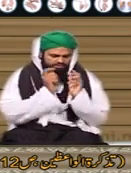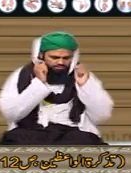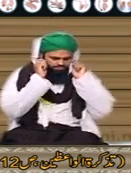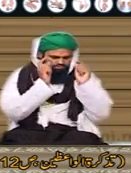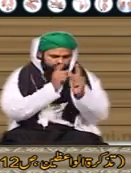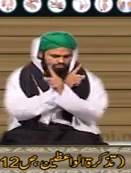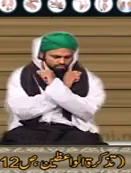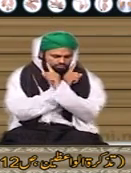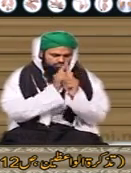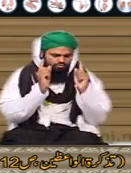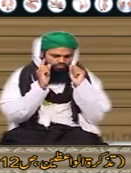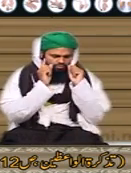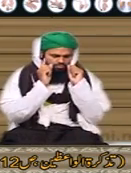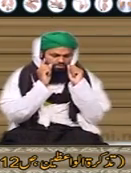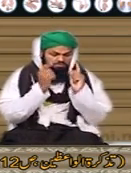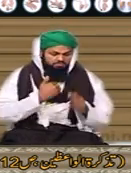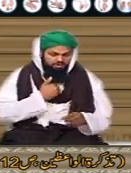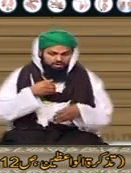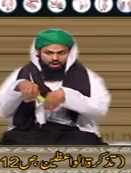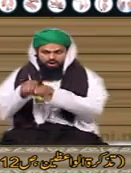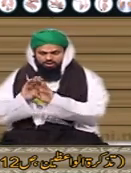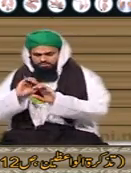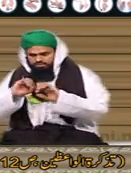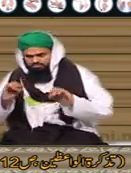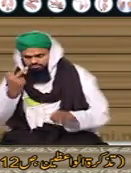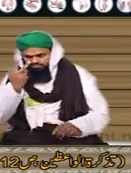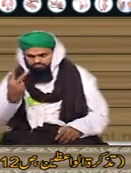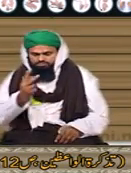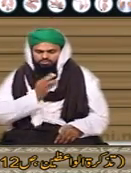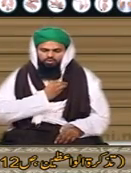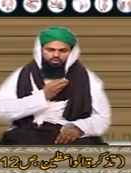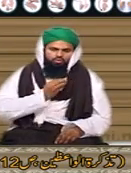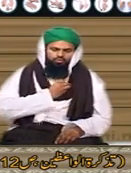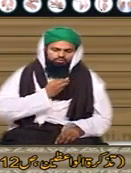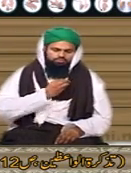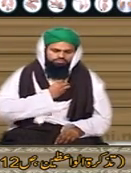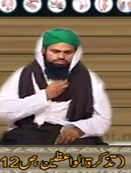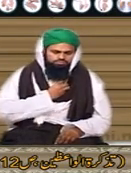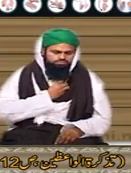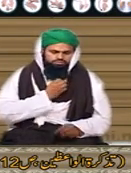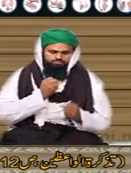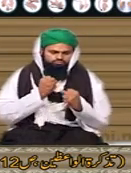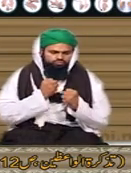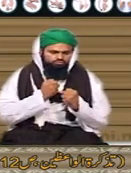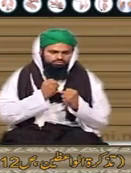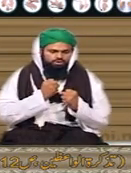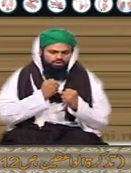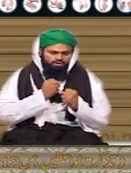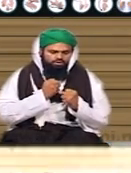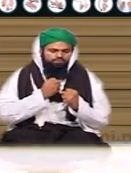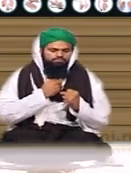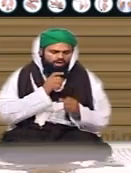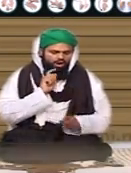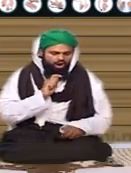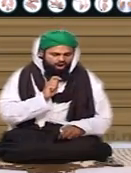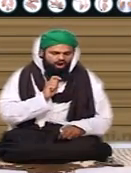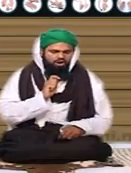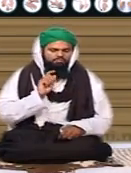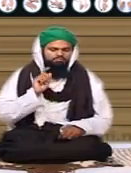میں نے کچھ ایسے ہولناک مناظر دیکھے ہیں کہ مجھ پر خوف طاری ہے۔ بات یہ ہے کہ میں کفن چوری کا پیشہ کیا کرتا